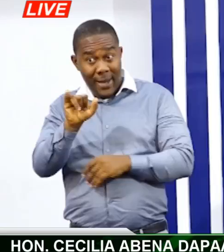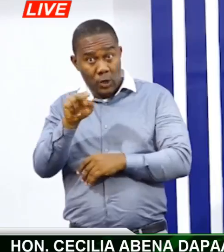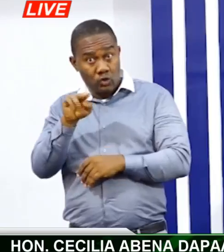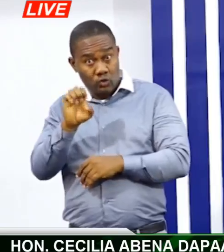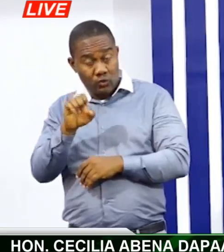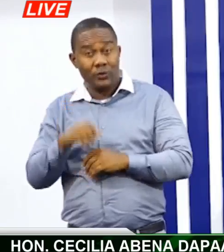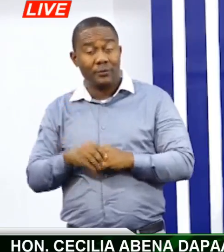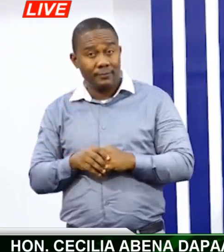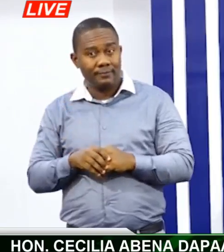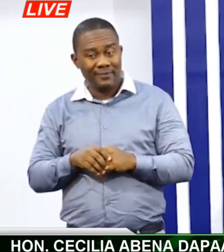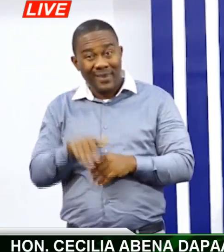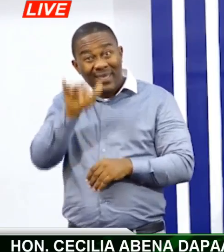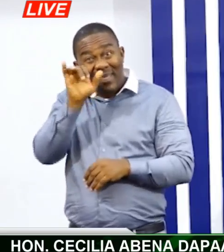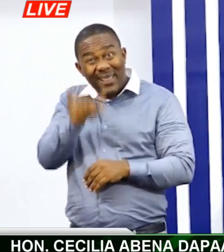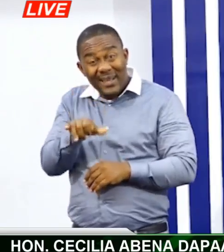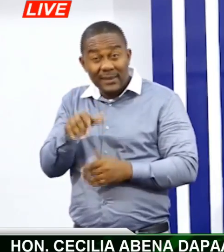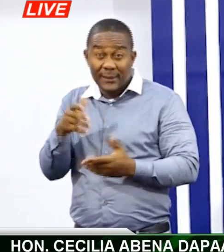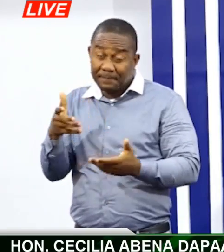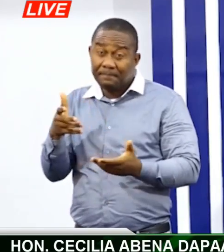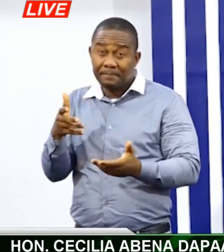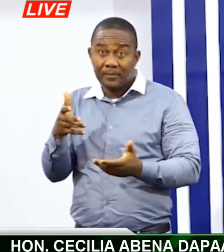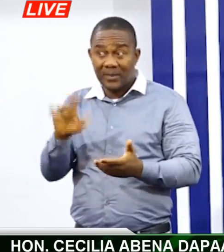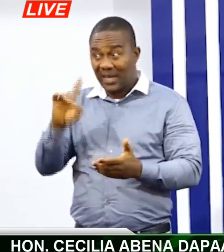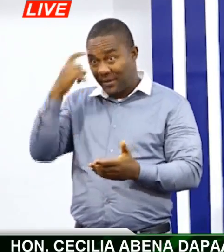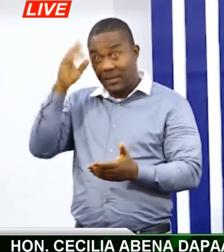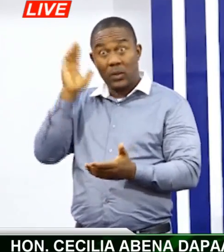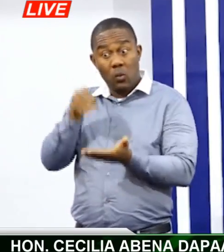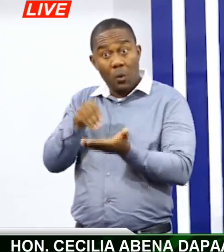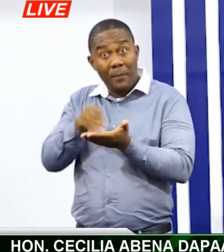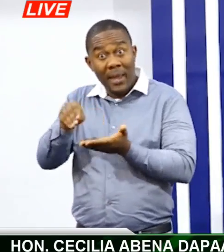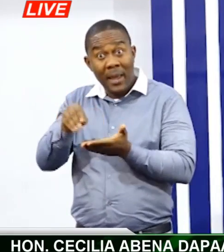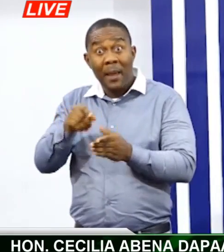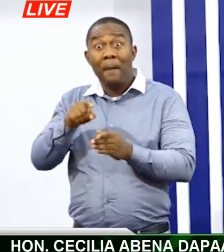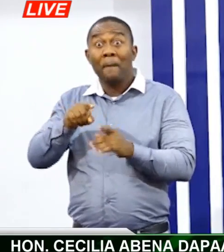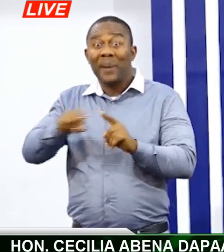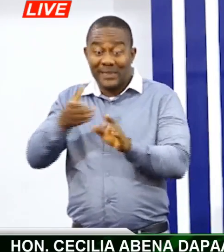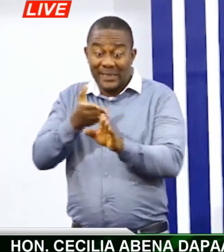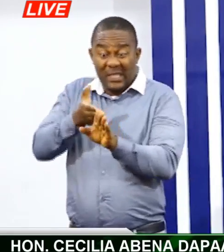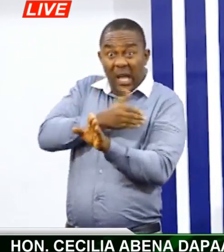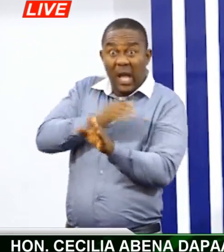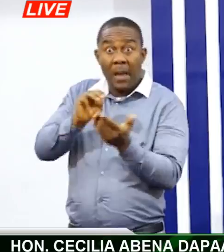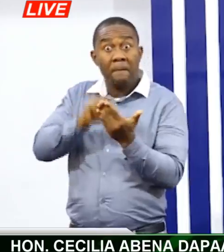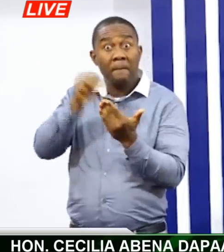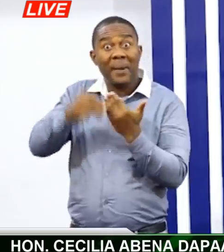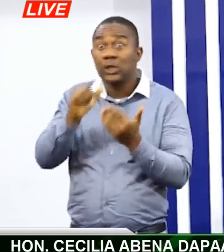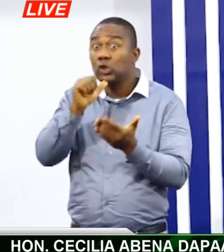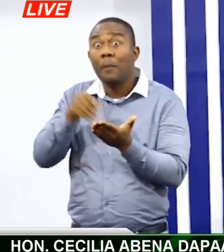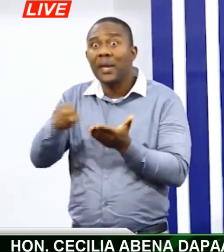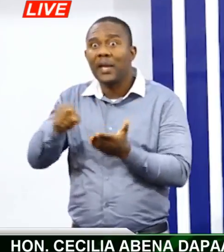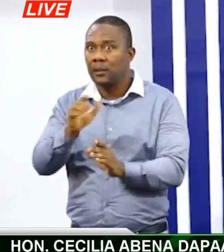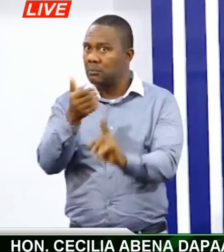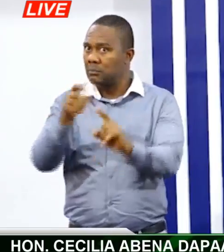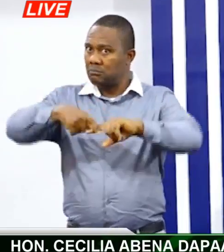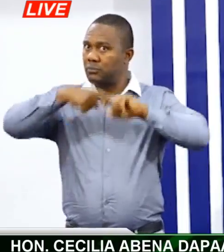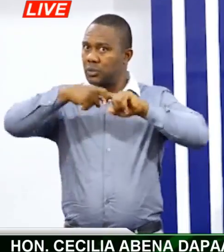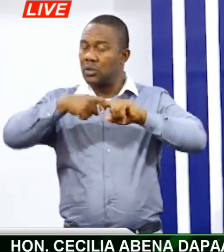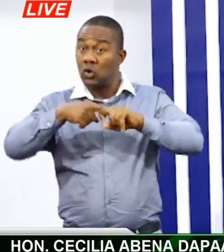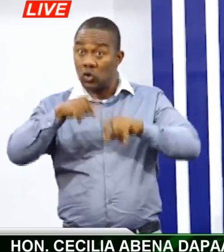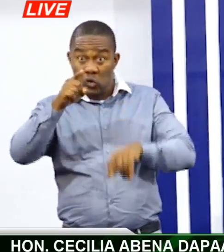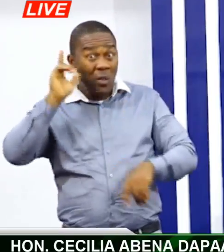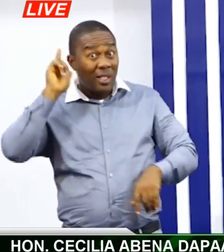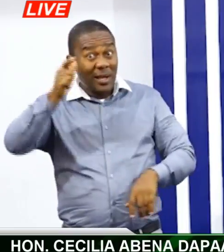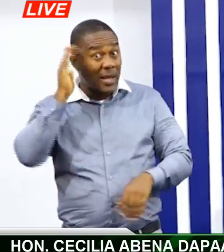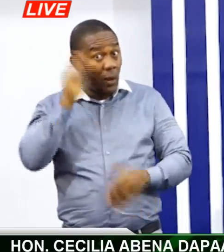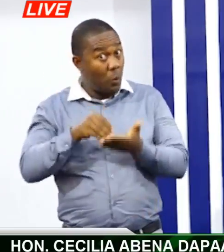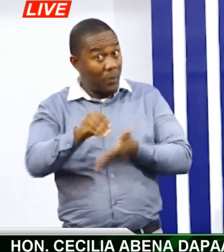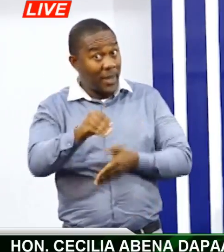eka no aban eden nsa to so se entwen eno de na e mai nti no entwen nya no nti na wunya ensuo